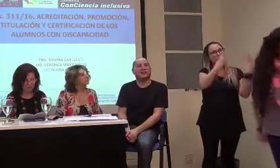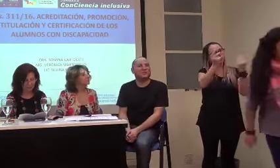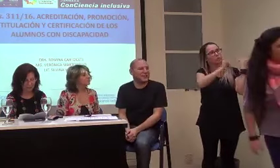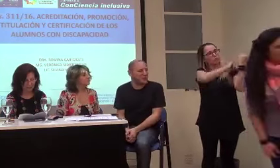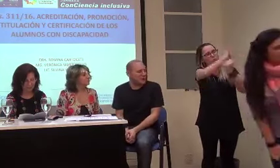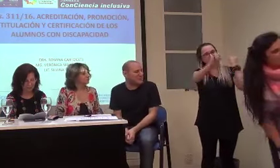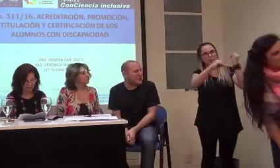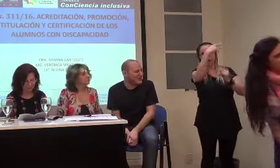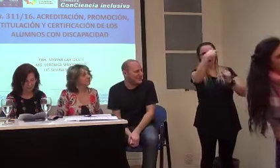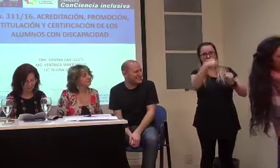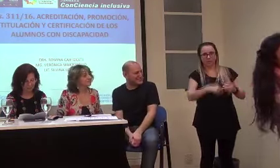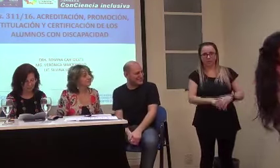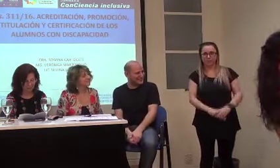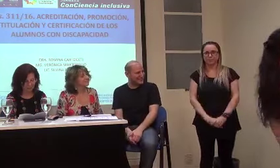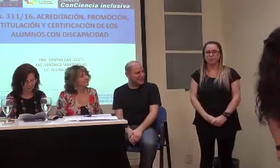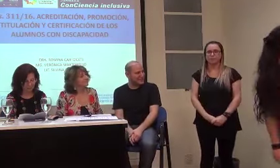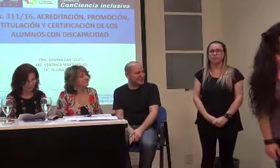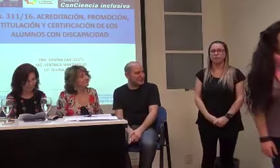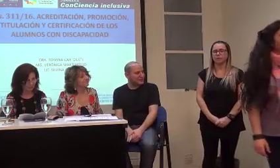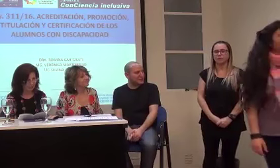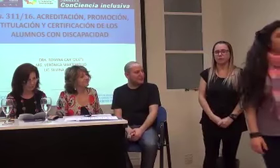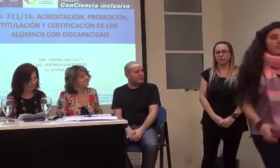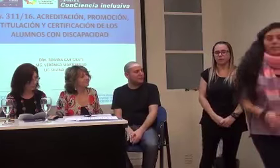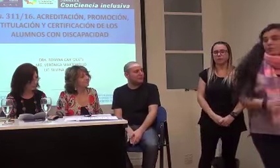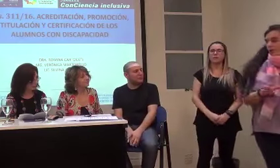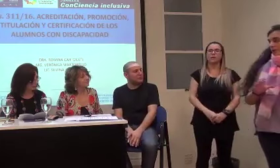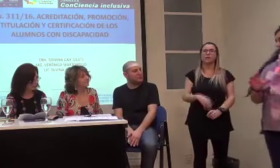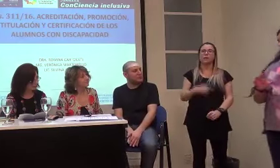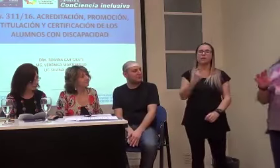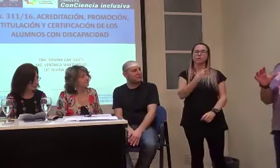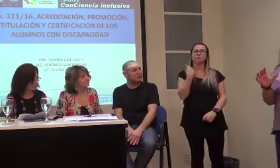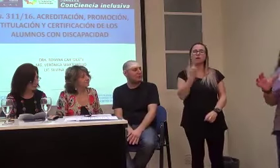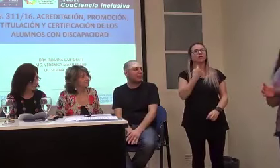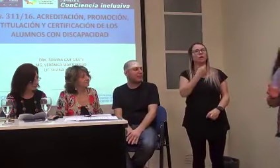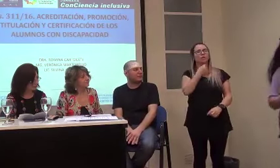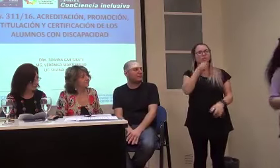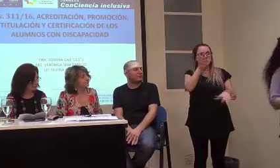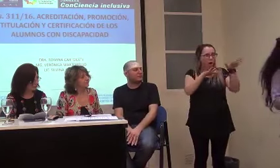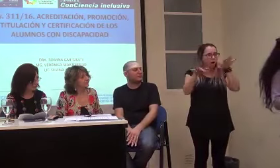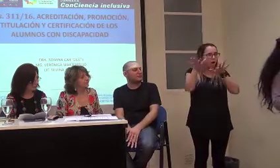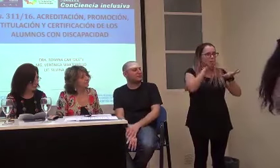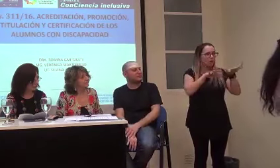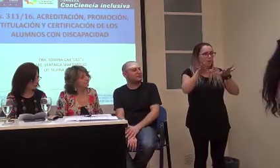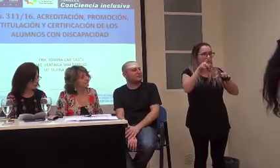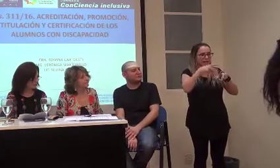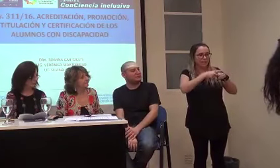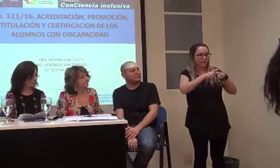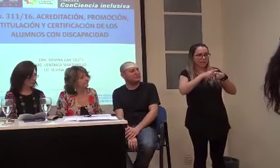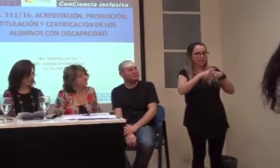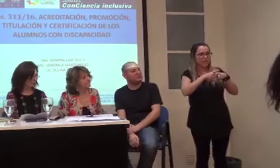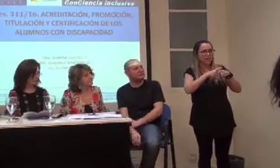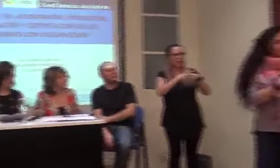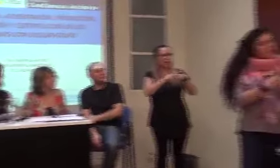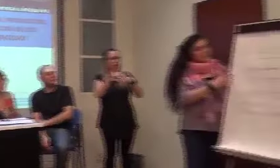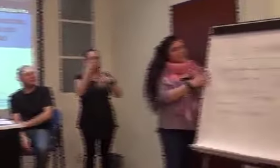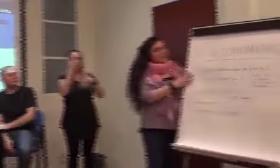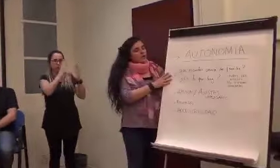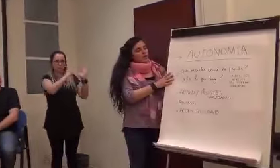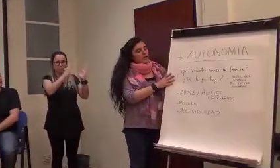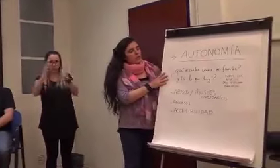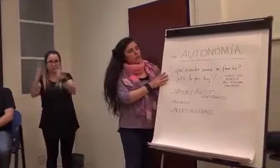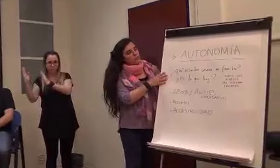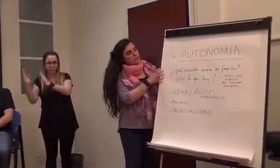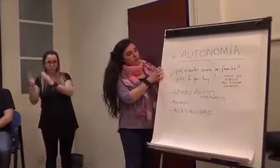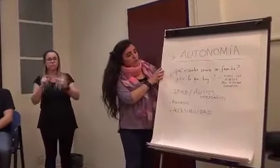la eléctrica bueno tratamos de organizar esta este taller cuatro veces